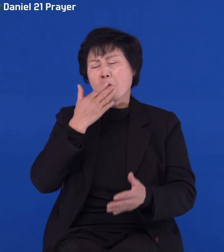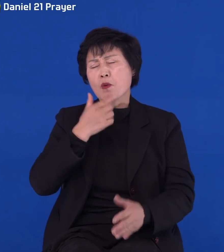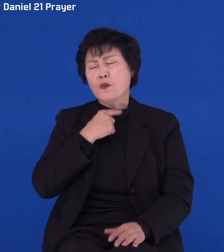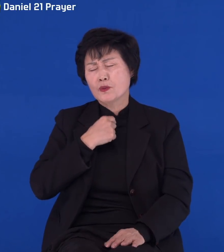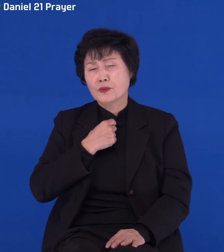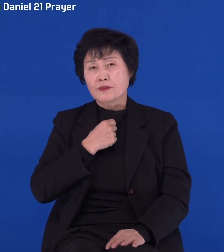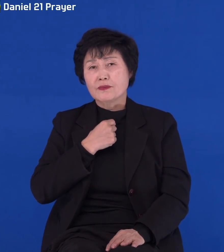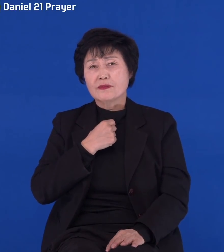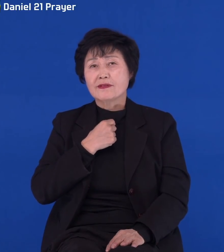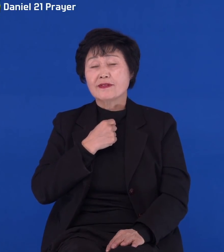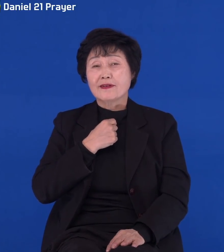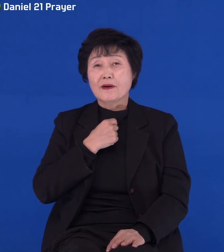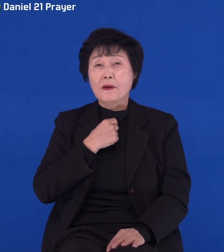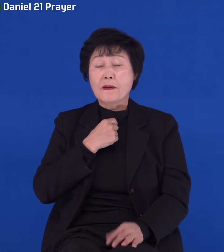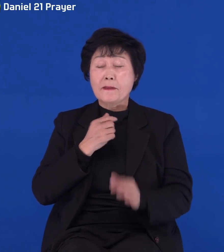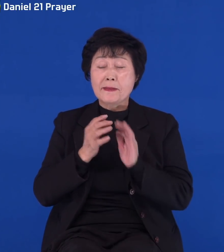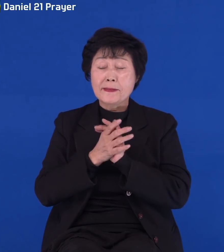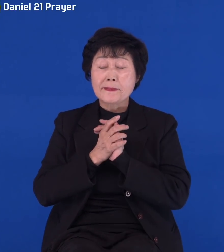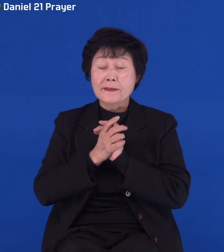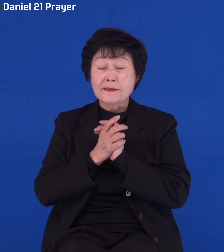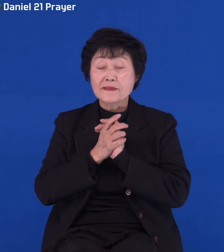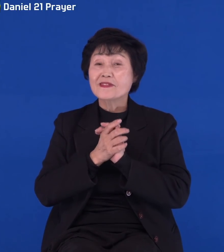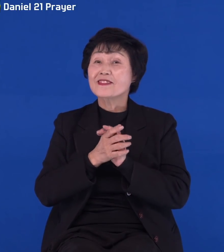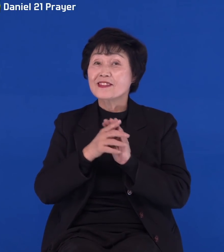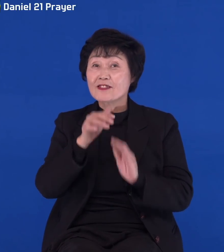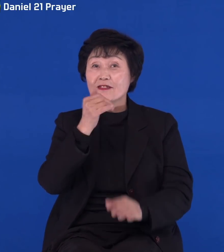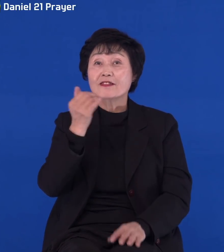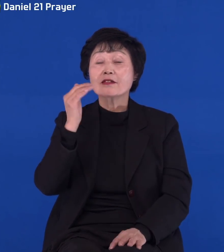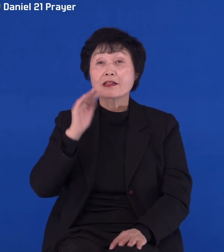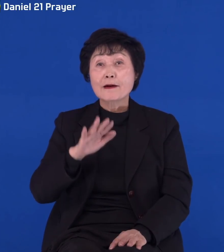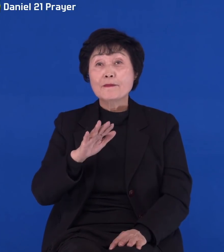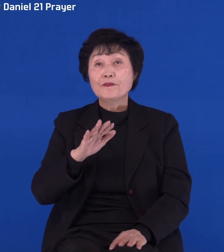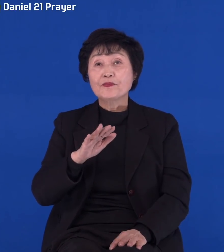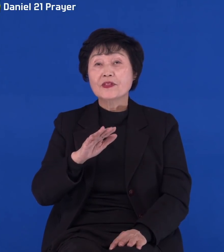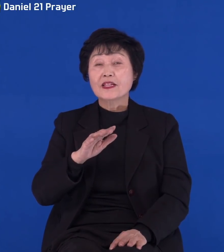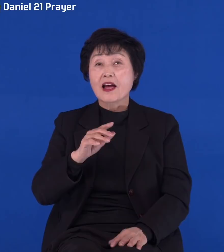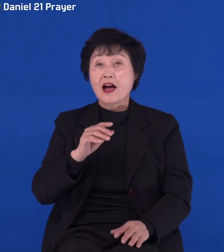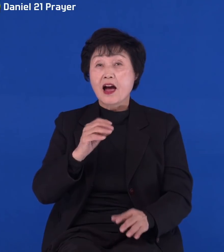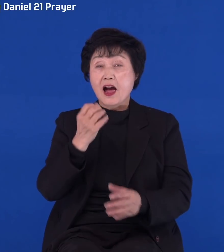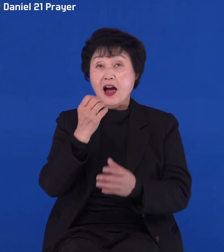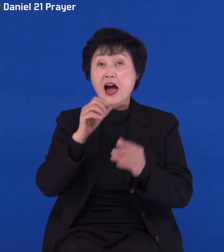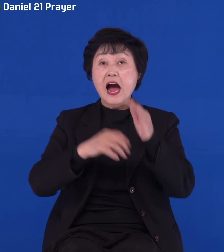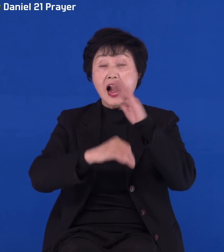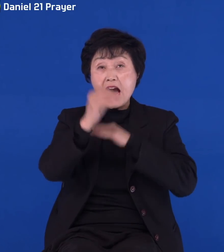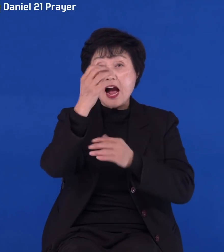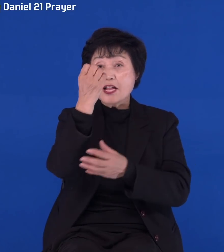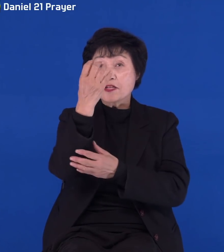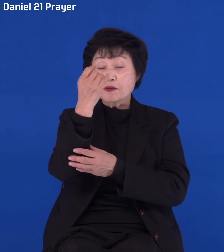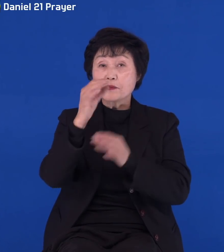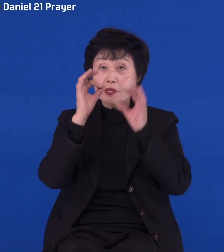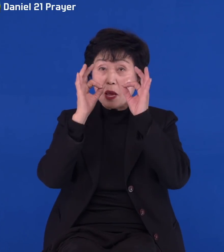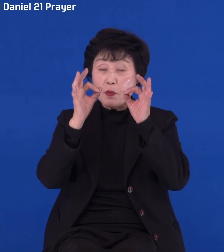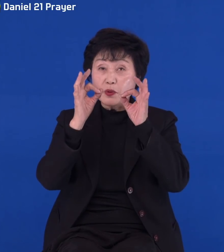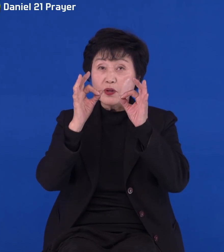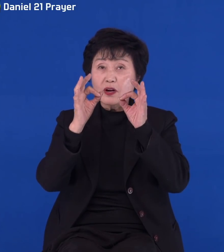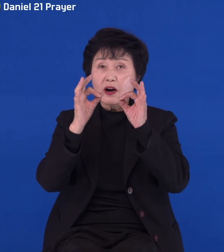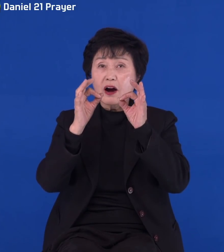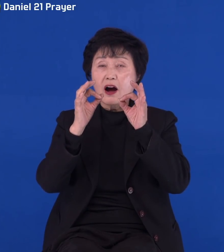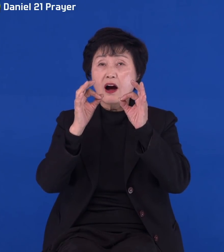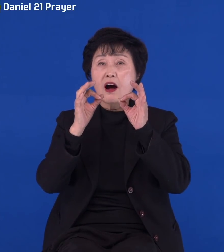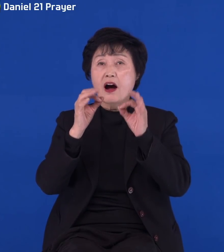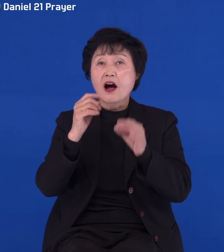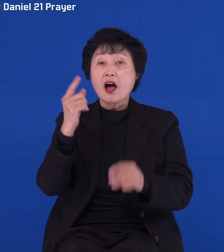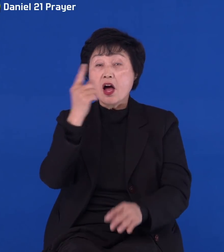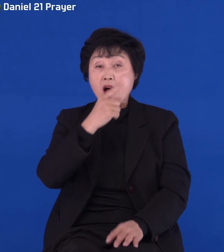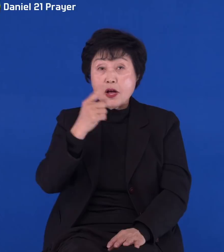3살 난 아이하고 다 뭐 해야 됩니까? 주님 막 이러고 있는데 그날 아침에 신문에 전 세계에 하루가 1,000원이 없어서 굶어 죽기 직전에 아이들이 9억 명이